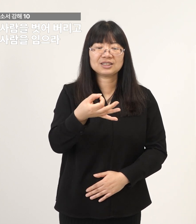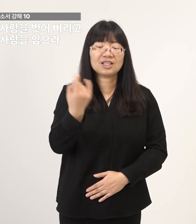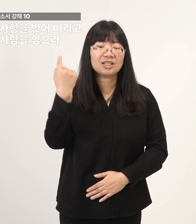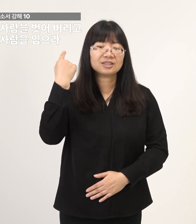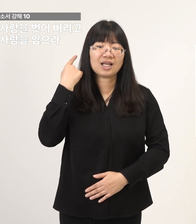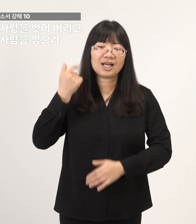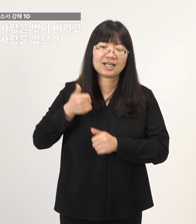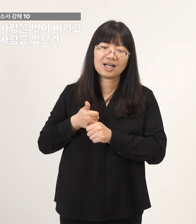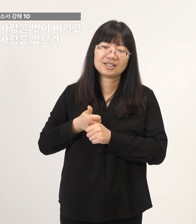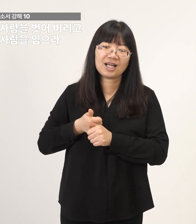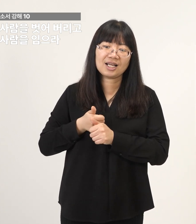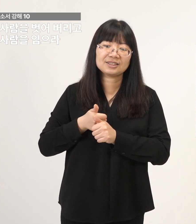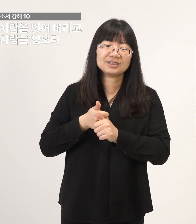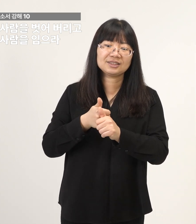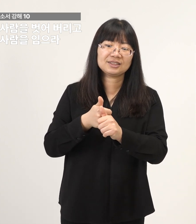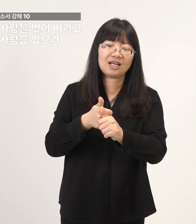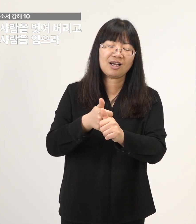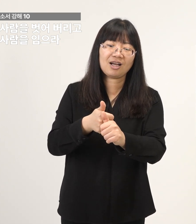부르며